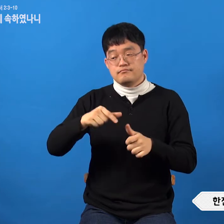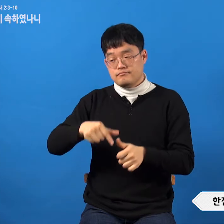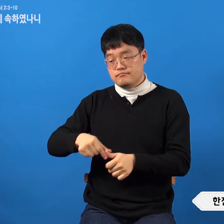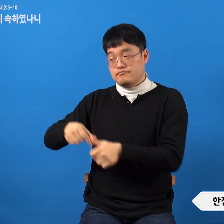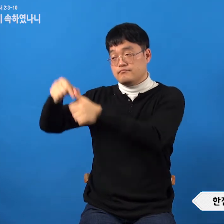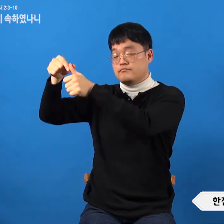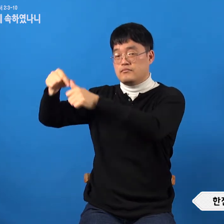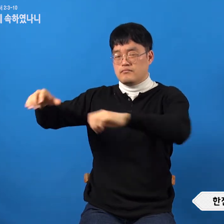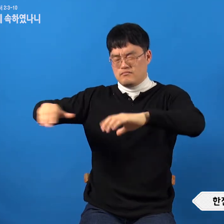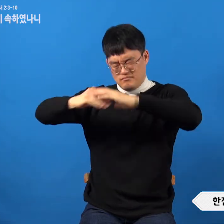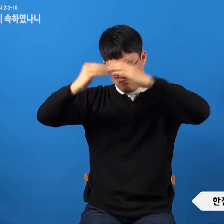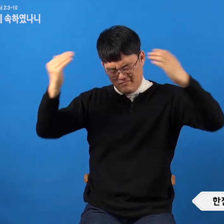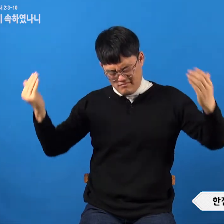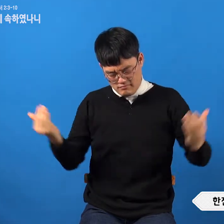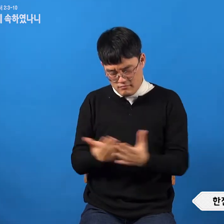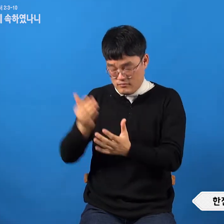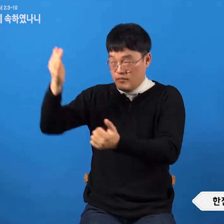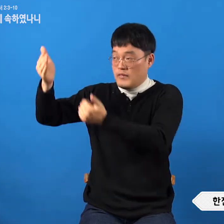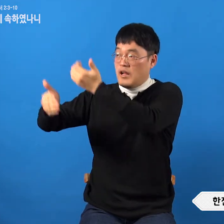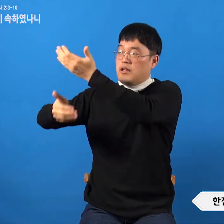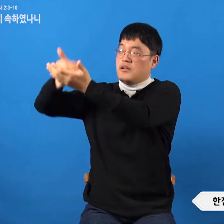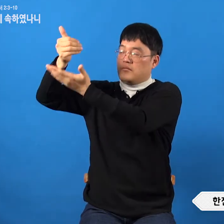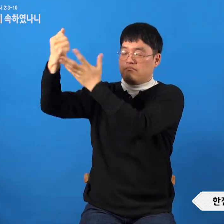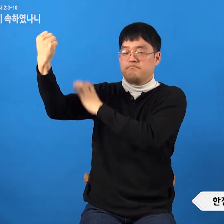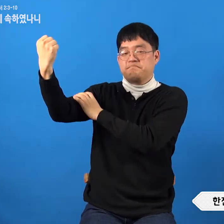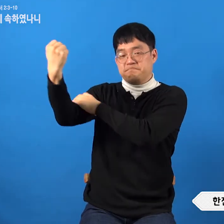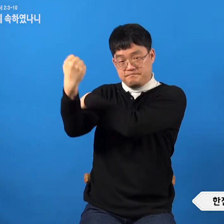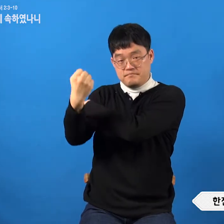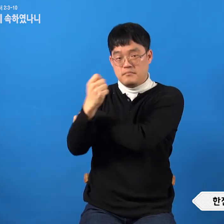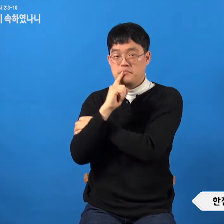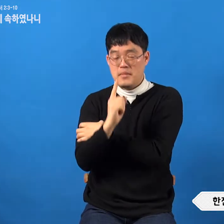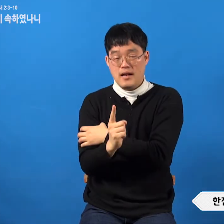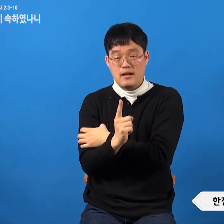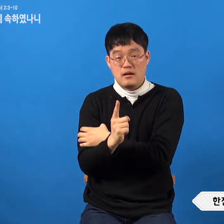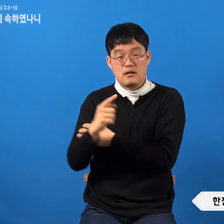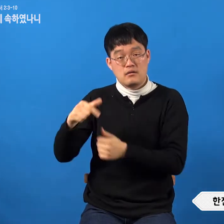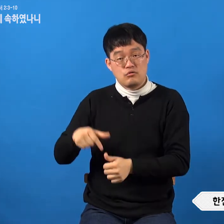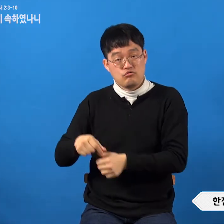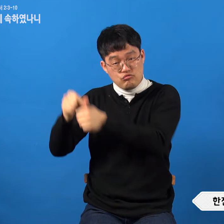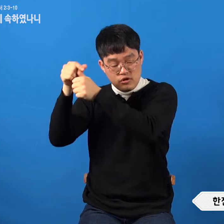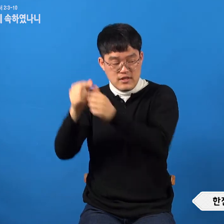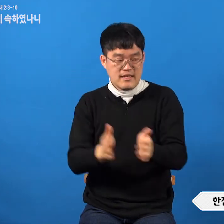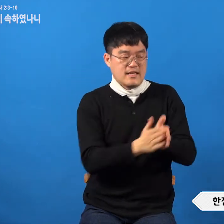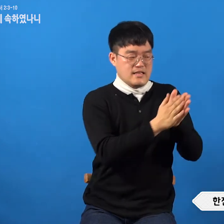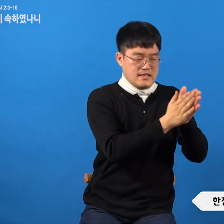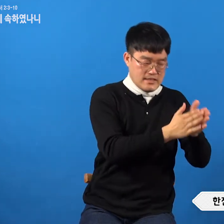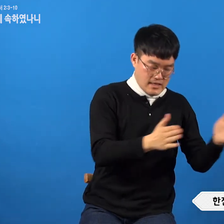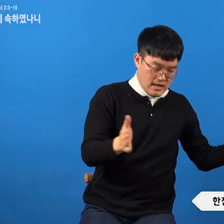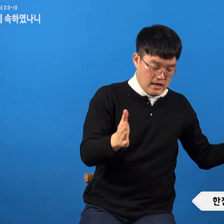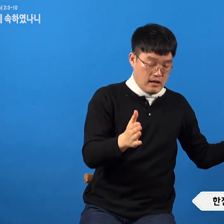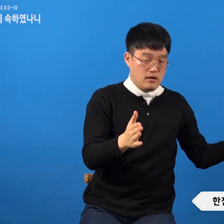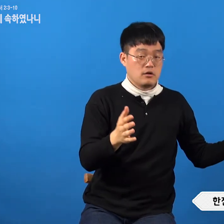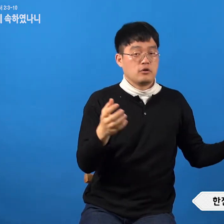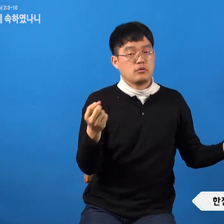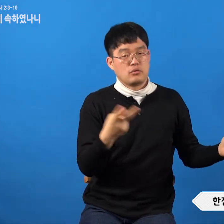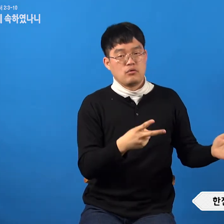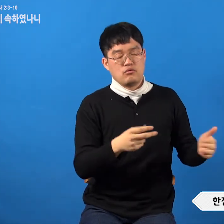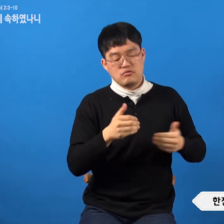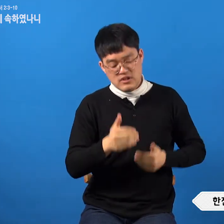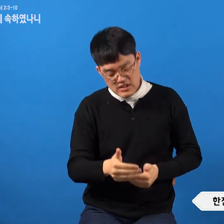구원은 전적으로 하나님의 소관이라는 말입니다. 구원을 시작하시는 분도